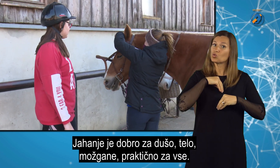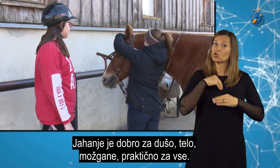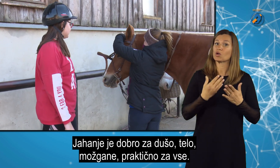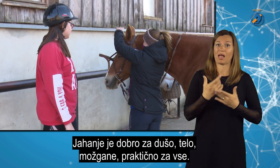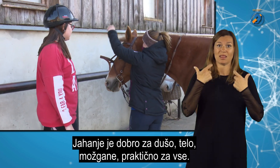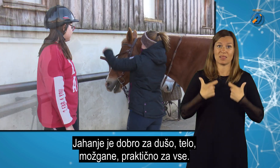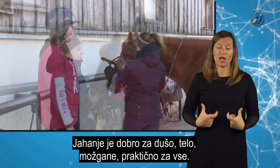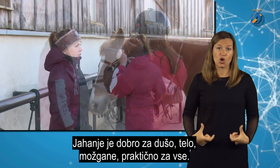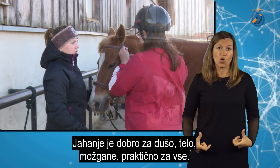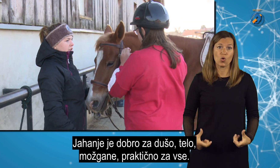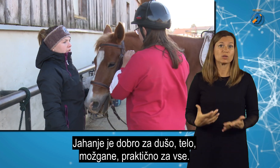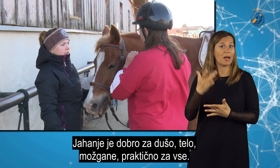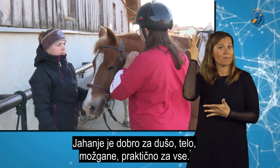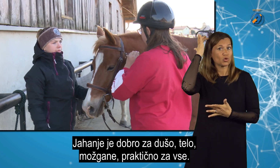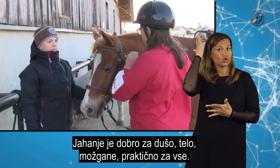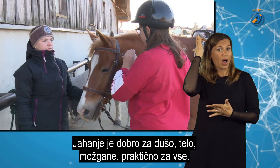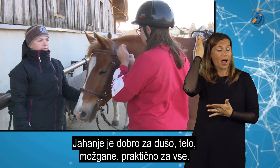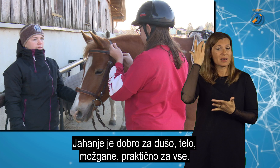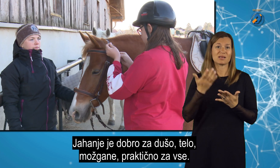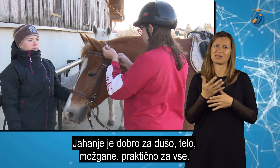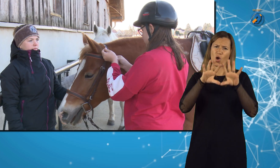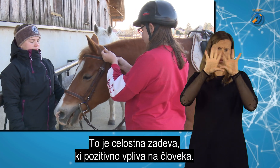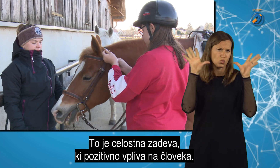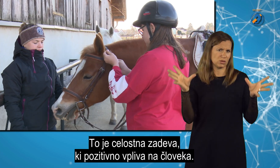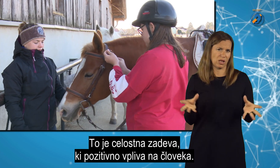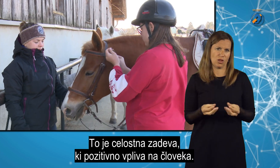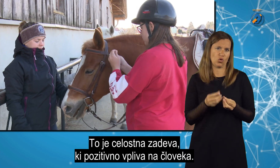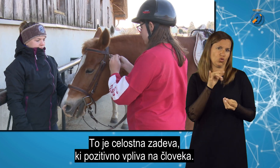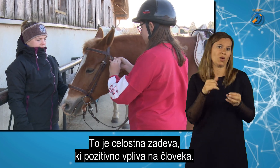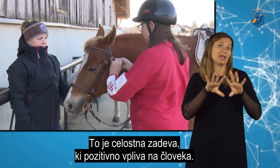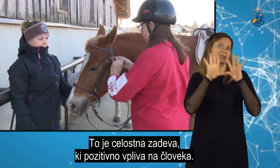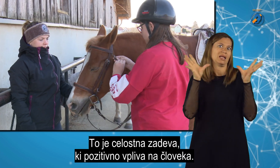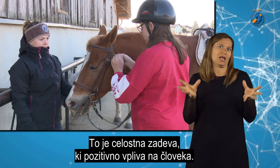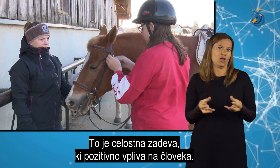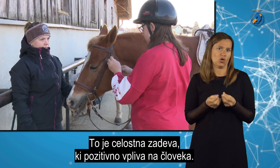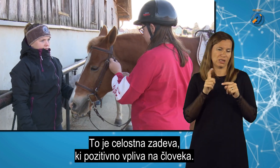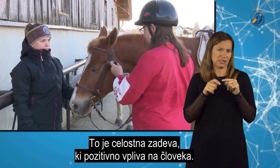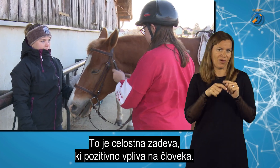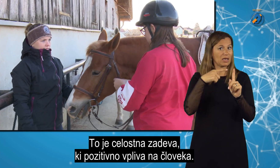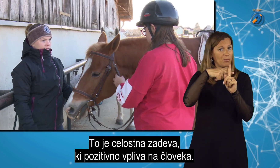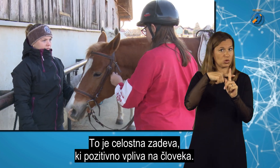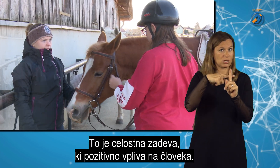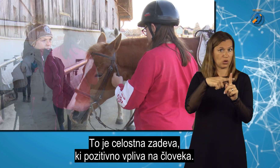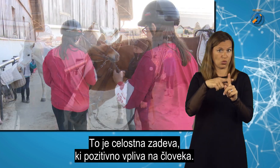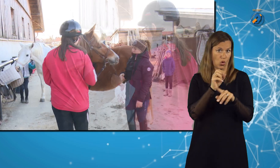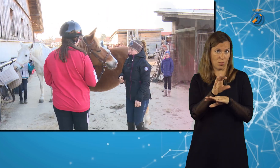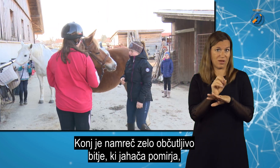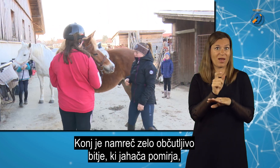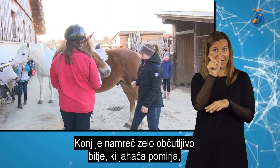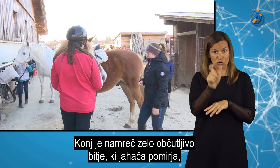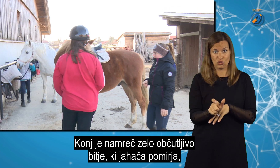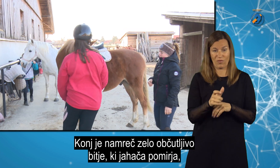dušo, za telo, za možgane, praktično za vse. To je neka celostna zadeva, ki pozitivno vpliva na